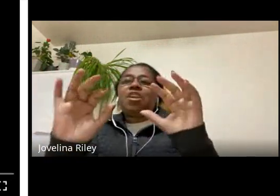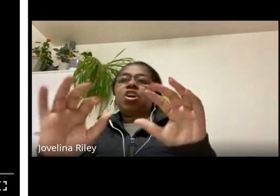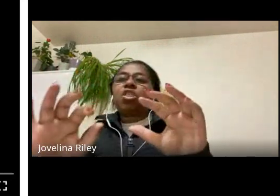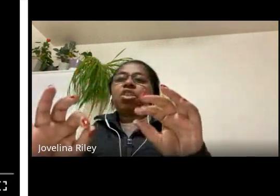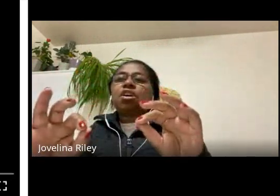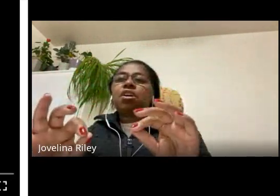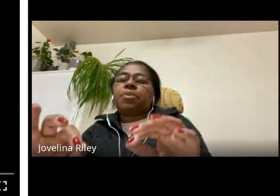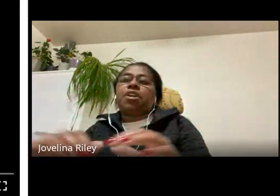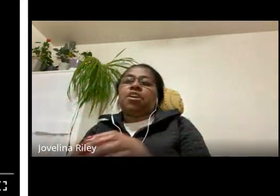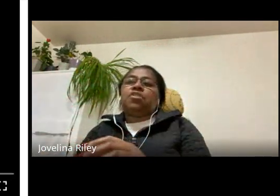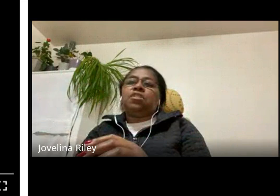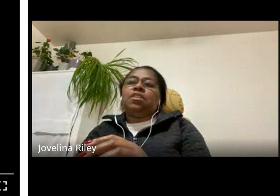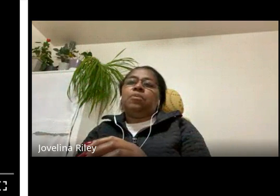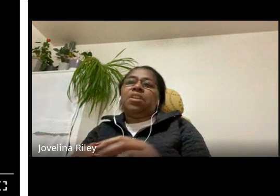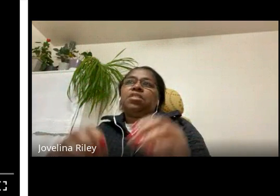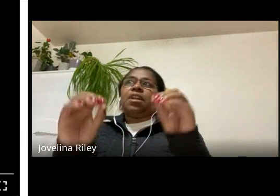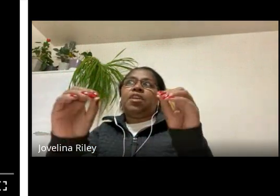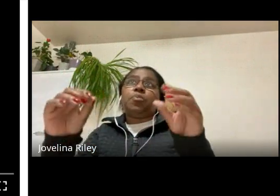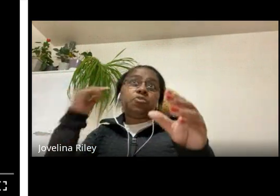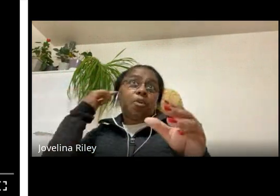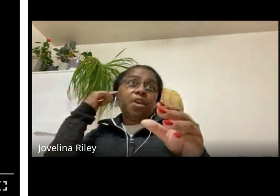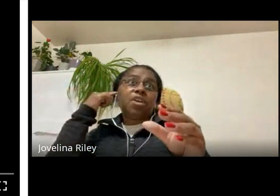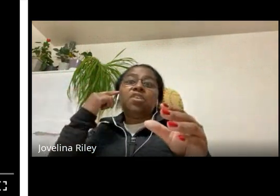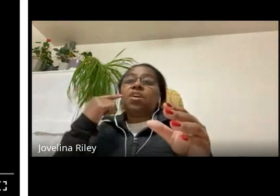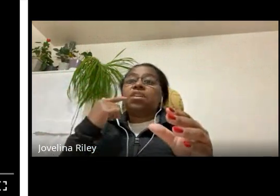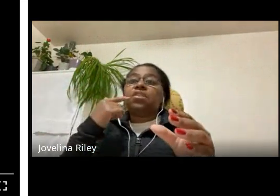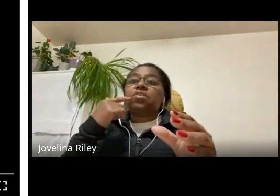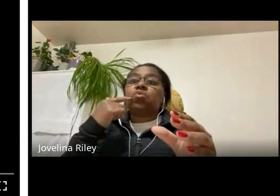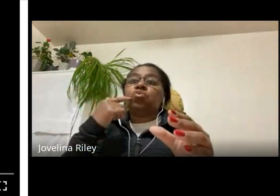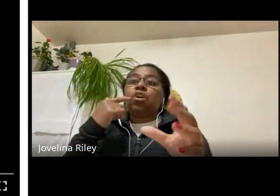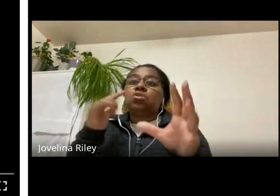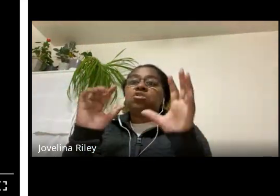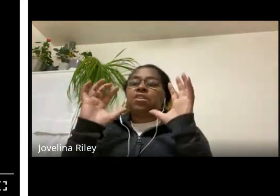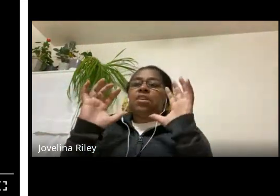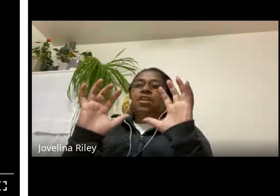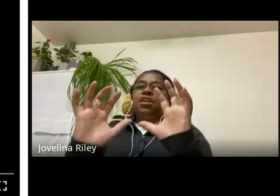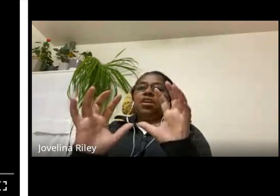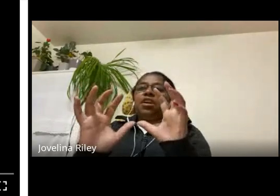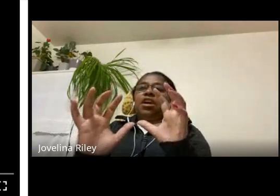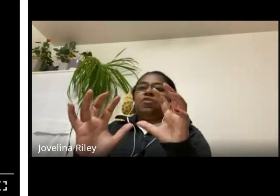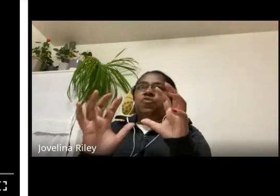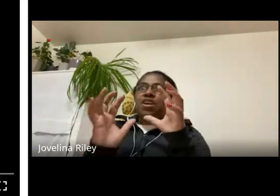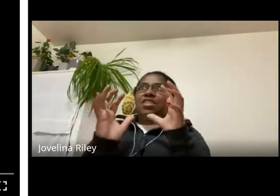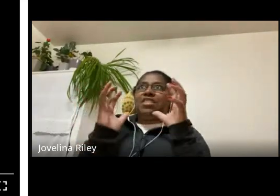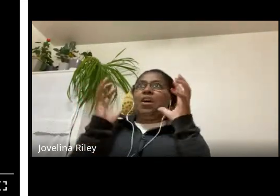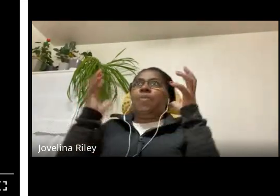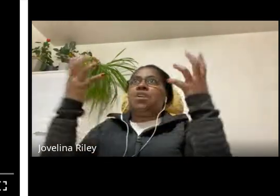para a criança entender, bem detalhado, principalmente se a criança é surda, onde quer